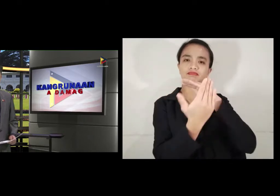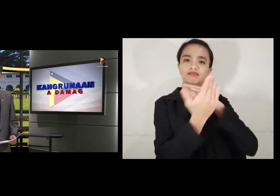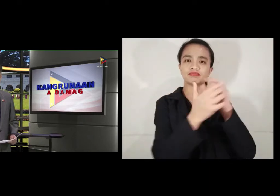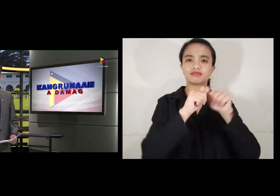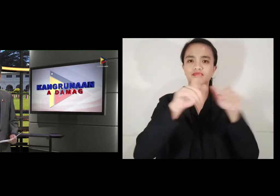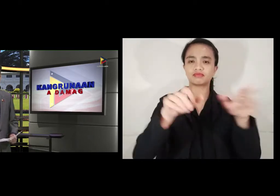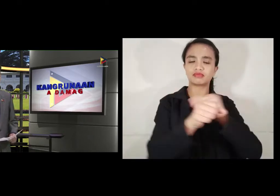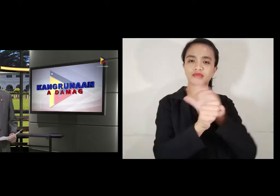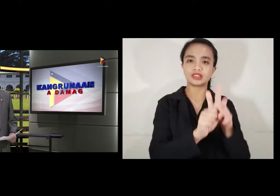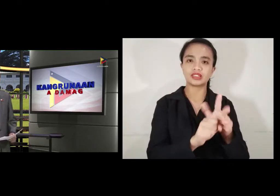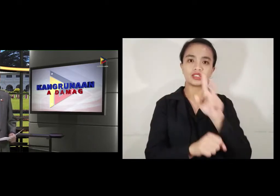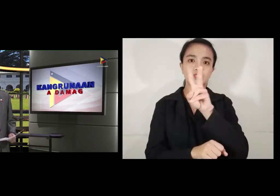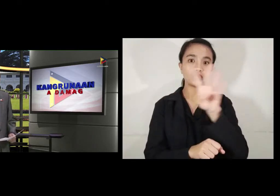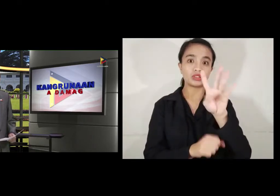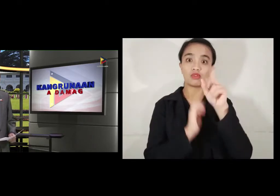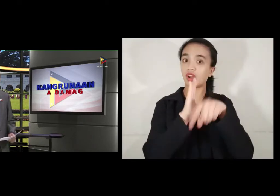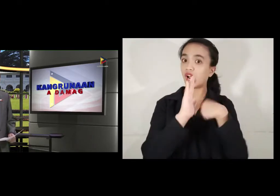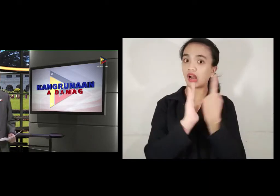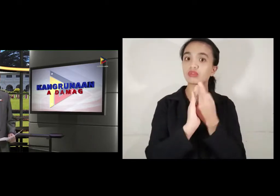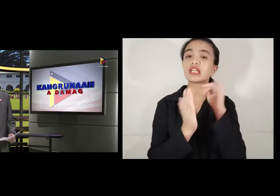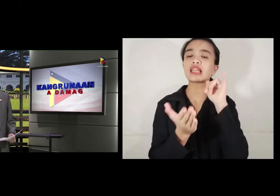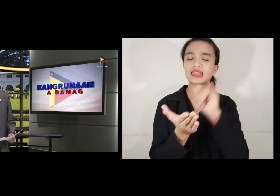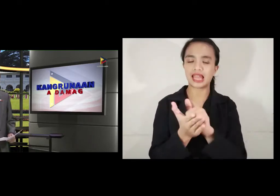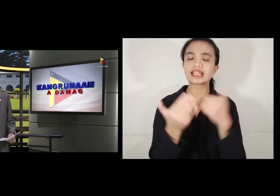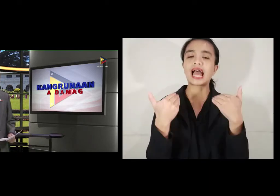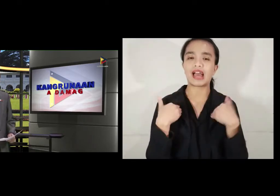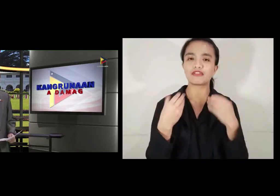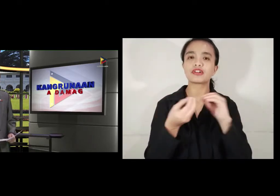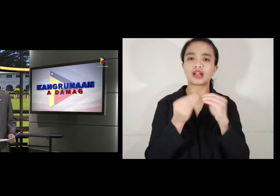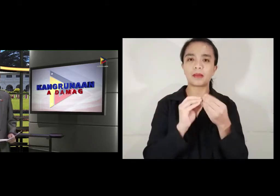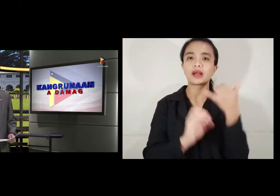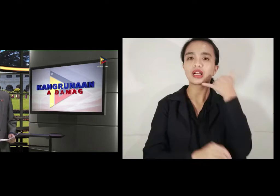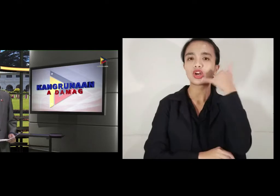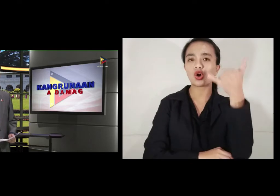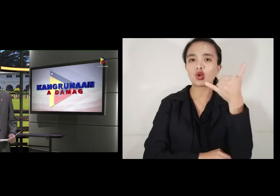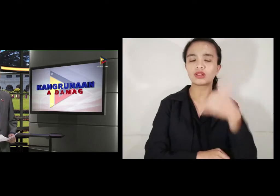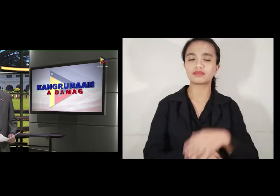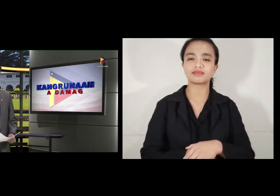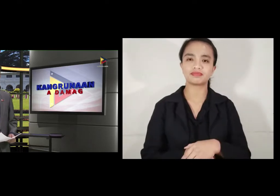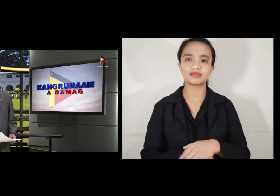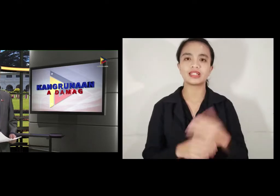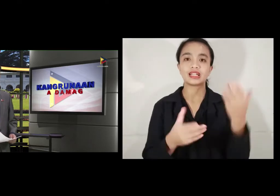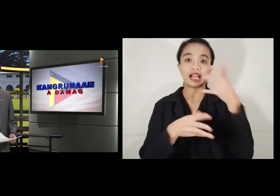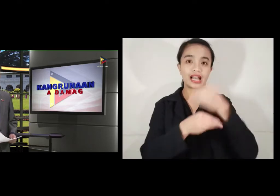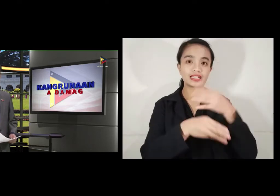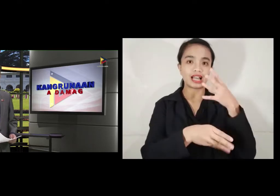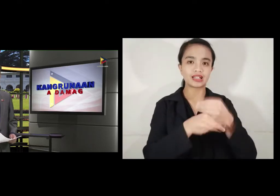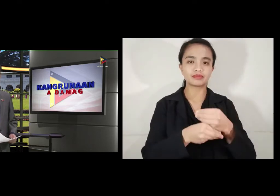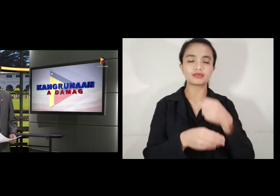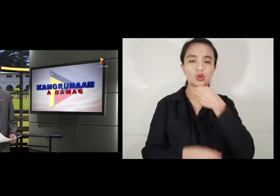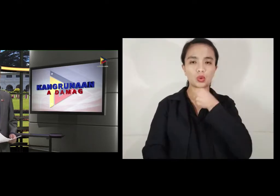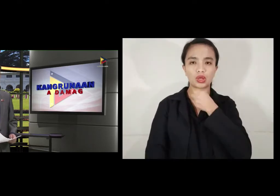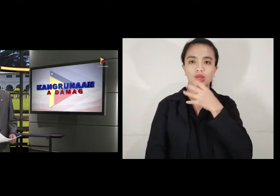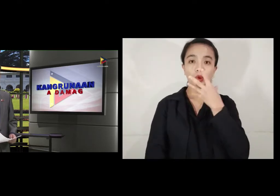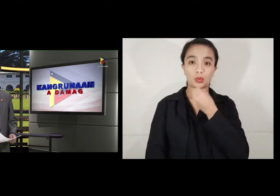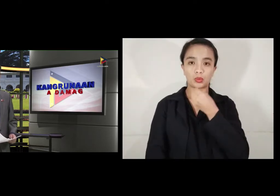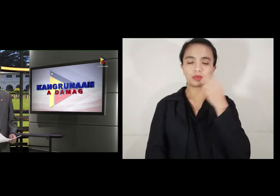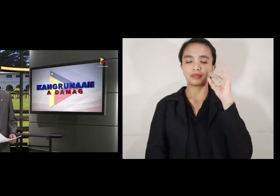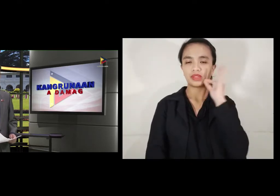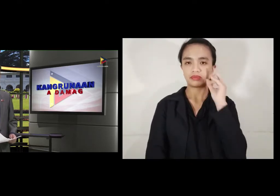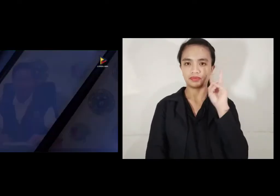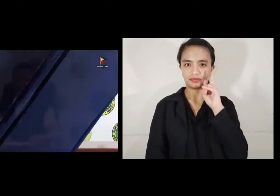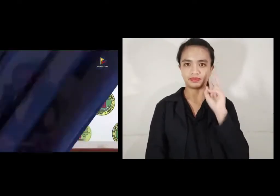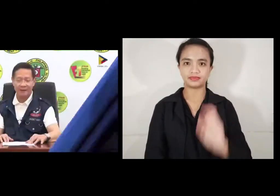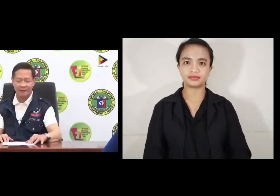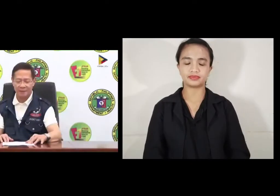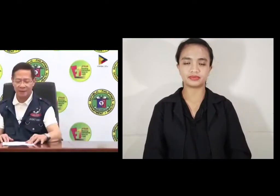COVID-19. 24/7 at telemedicine hotline ti ahensya na yuswat kanayunan a detalye ipaay ni Feby Kate